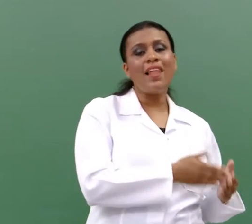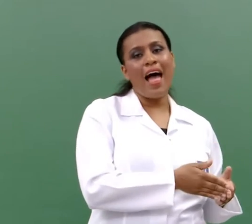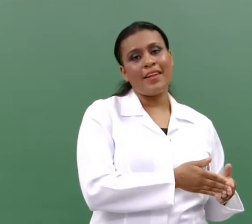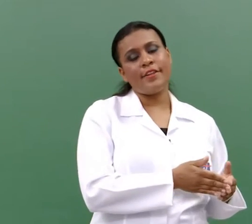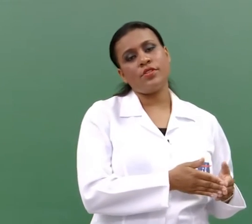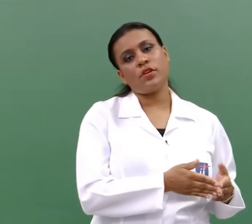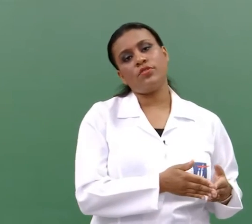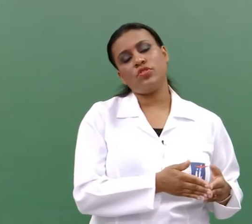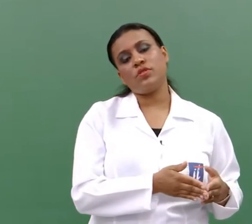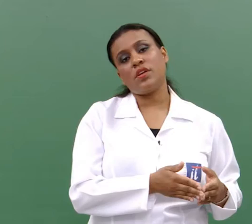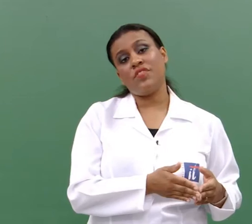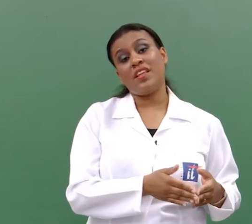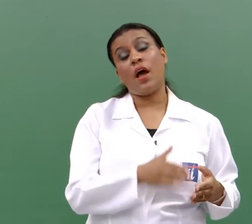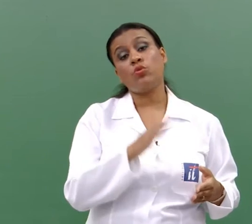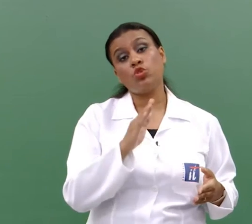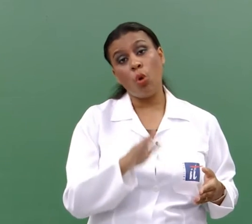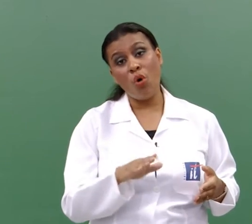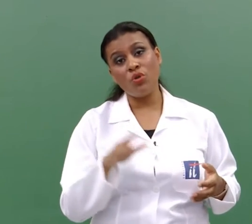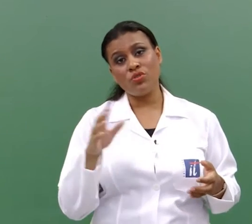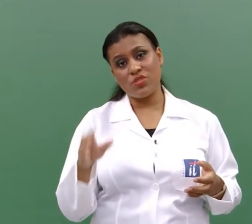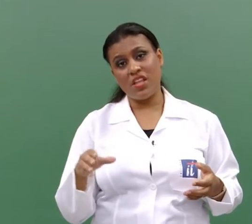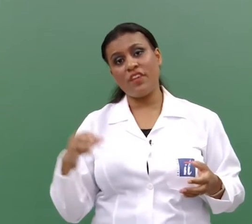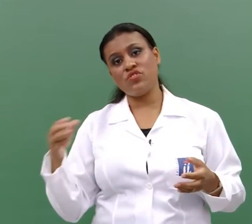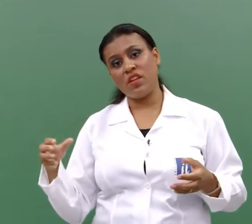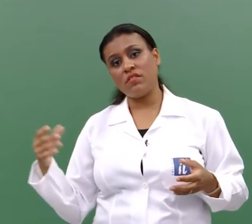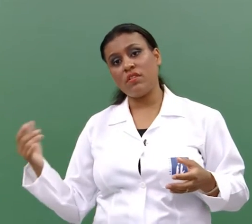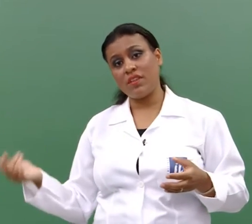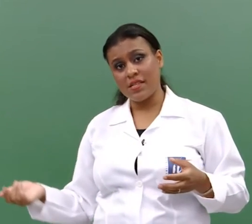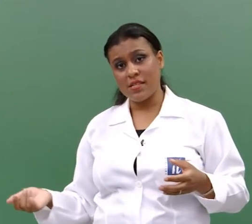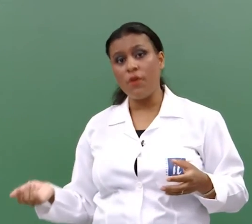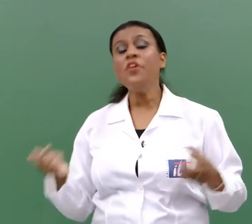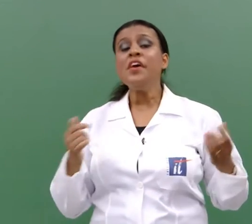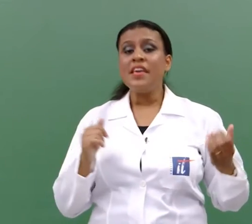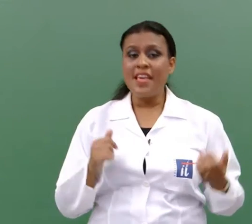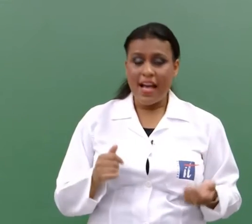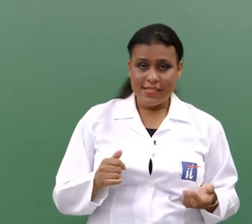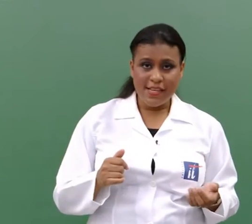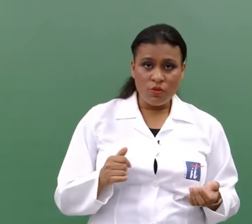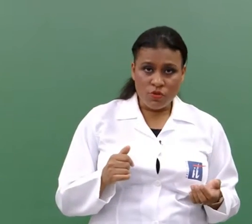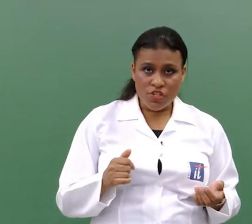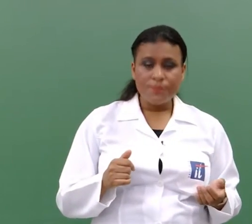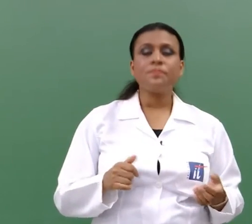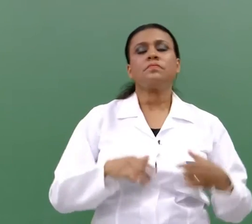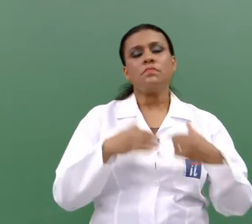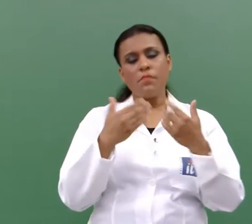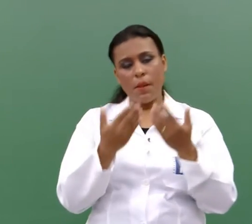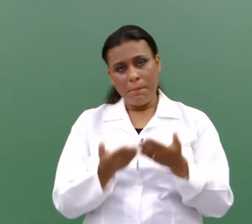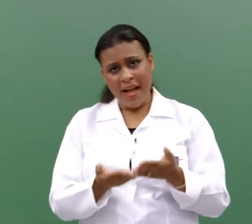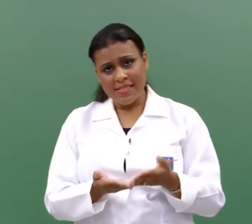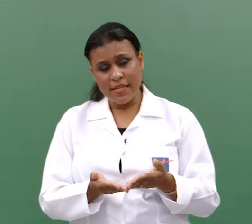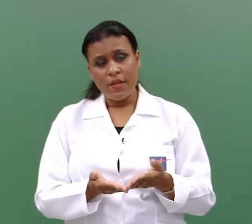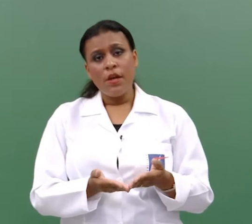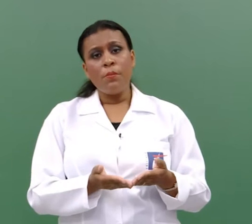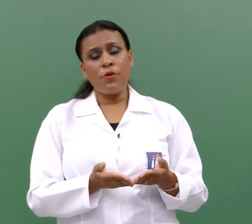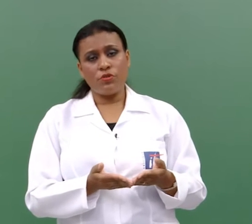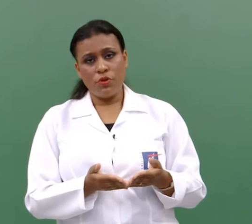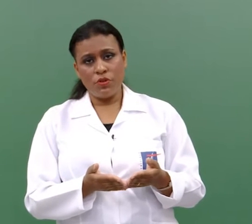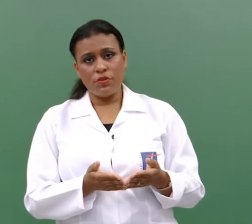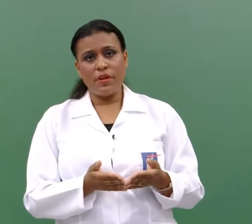lá na nossa Constituição Federal. Todos têm direito à educação e à saúde passa por todo